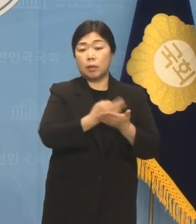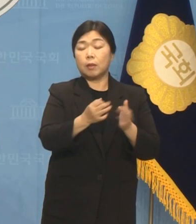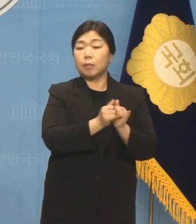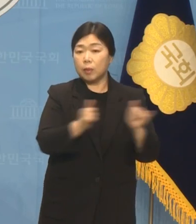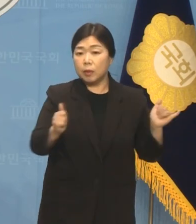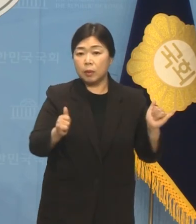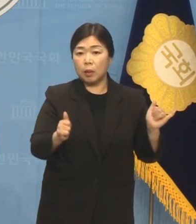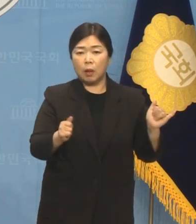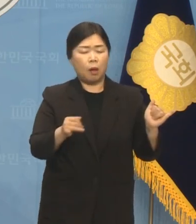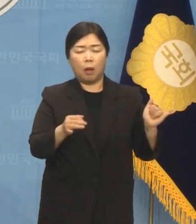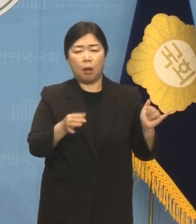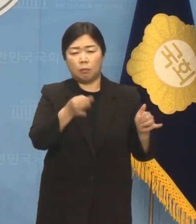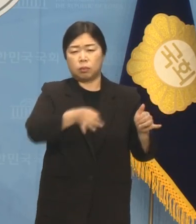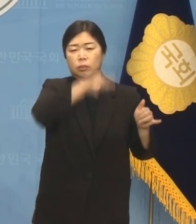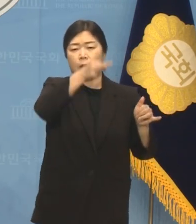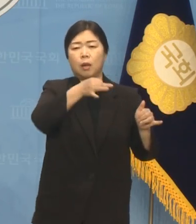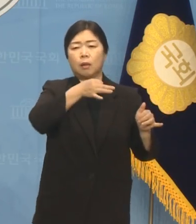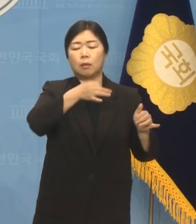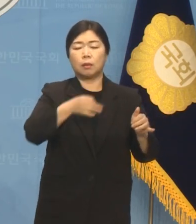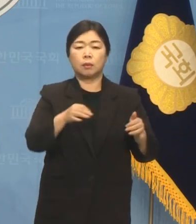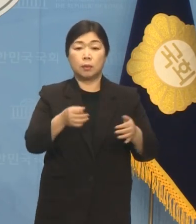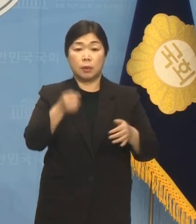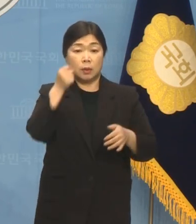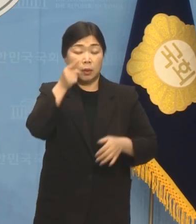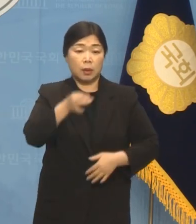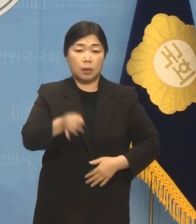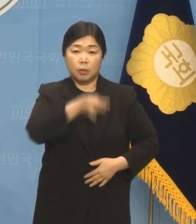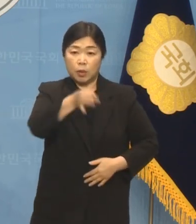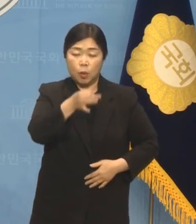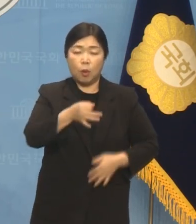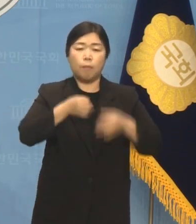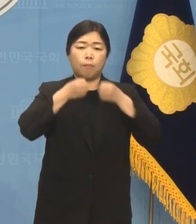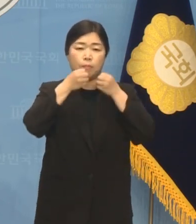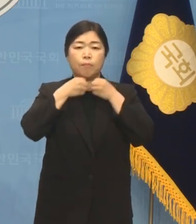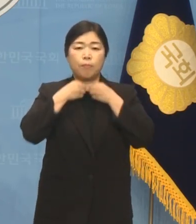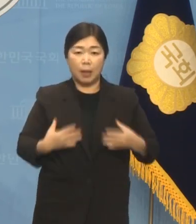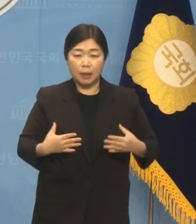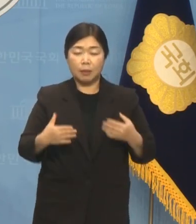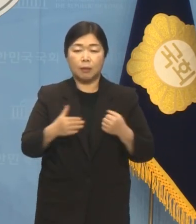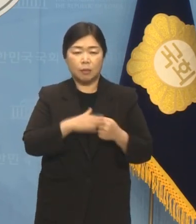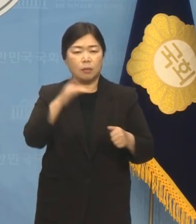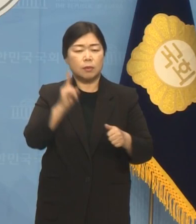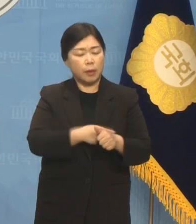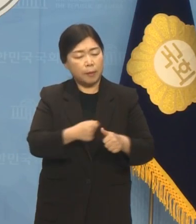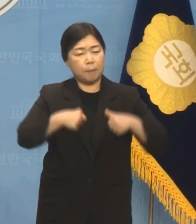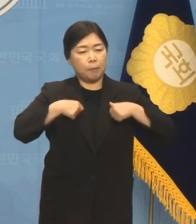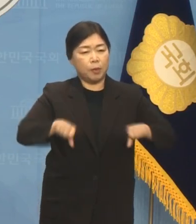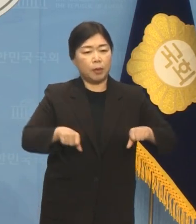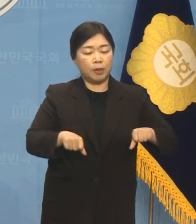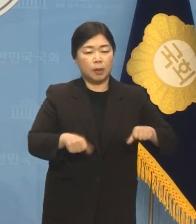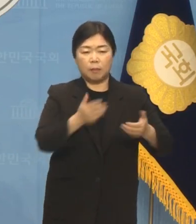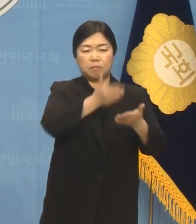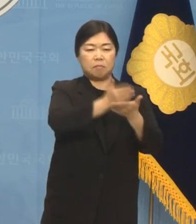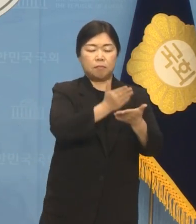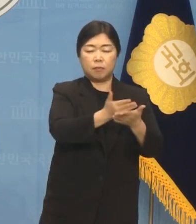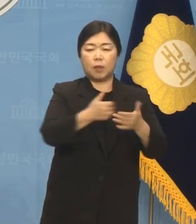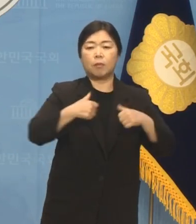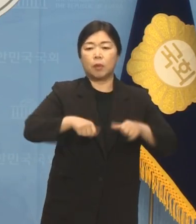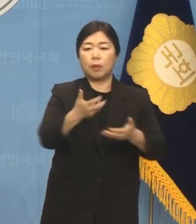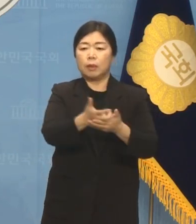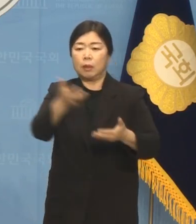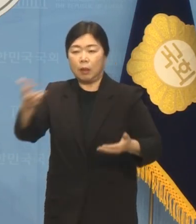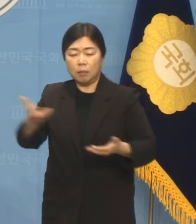계속 외곽으로 내몰리고 있습니다. 박세권 홍대 상인회 회장은 중심 상권